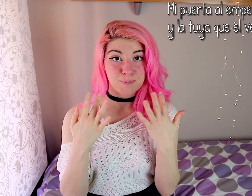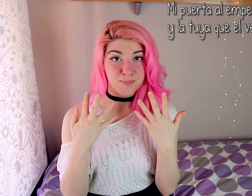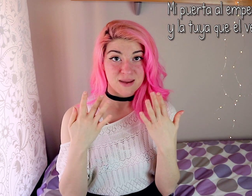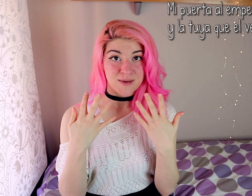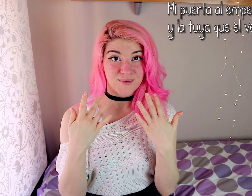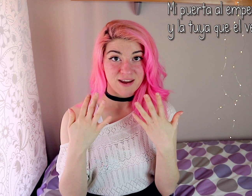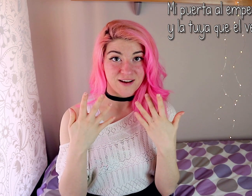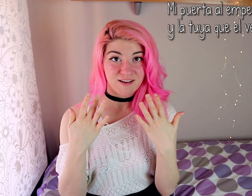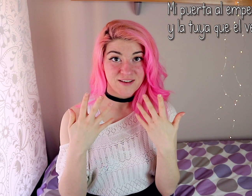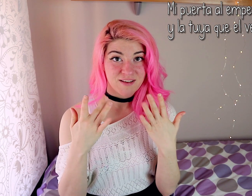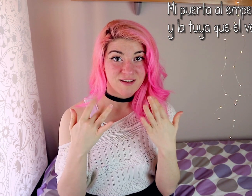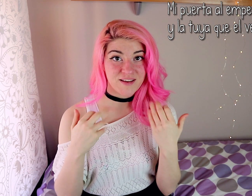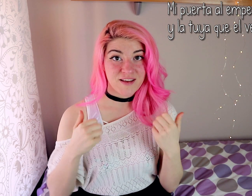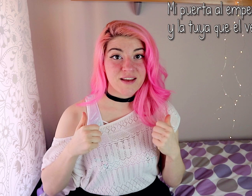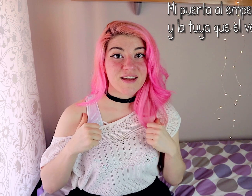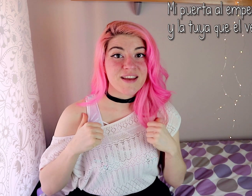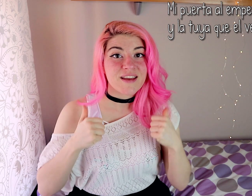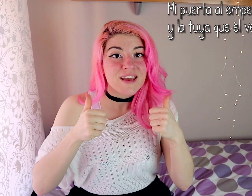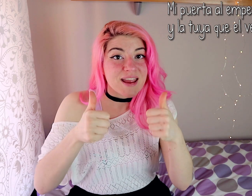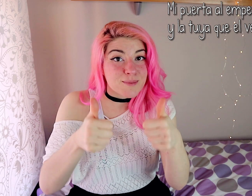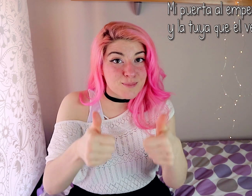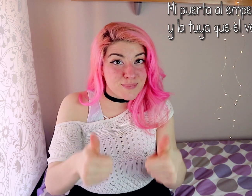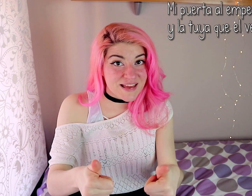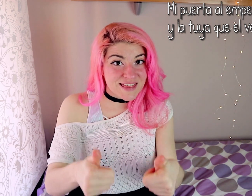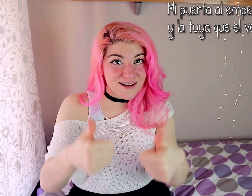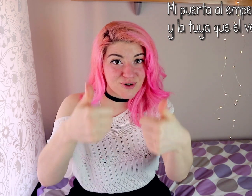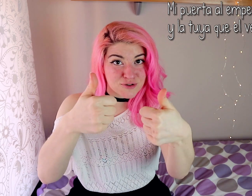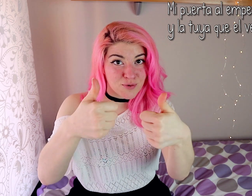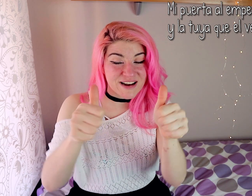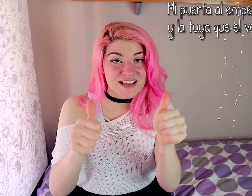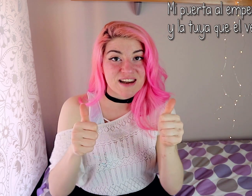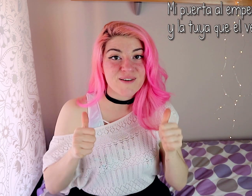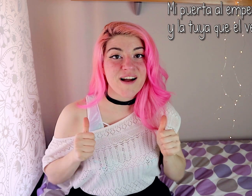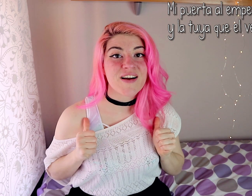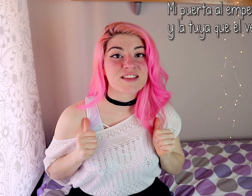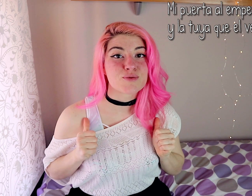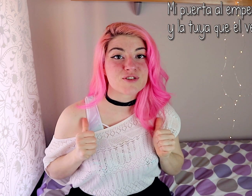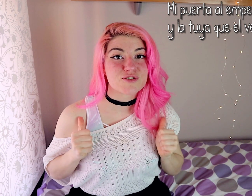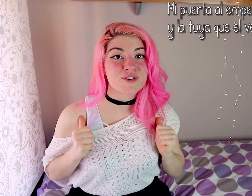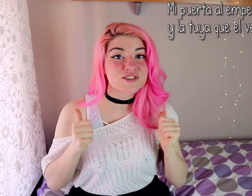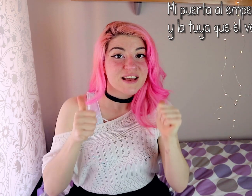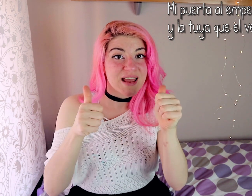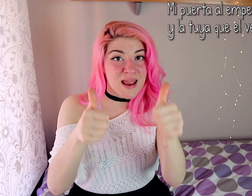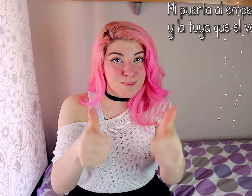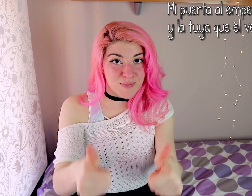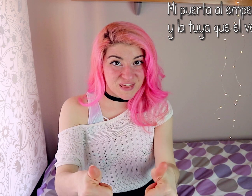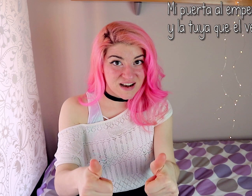primavera empiece, ¿vale? Con los pulgares arriba, sobre los hombros. Entonces,